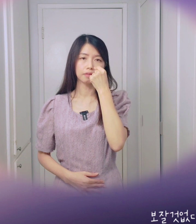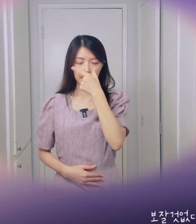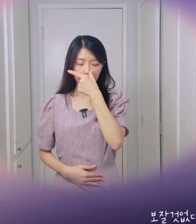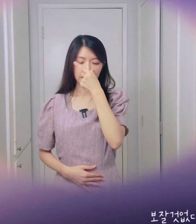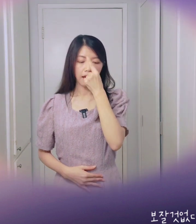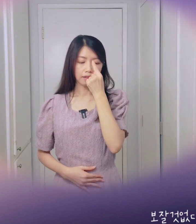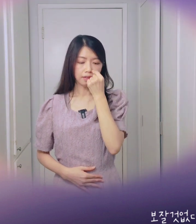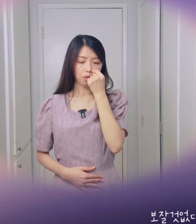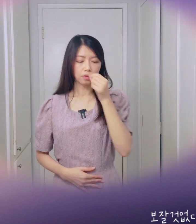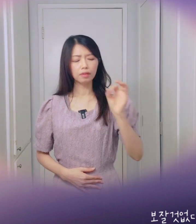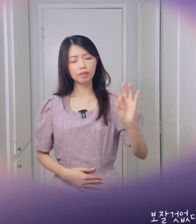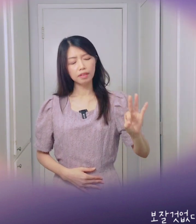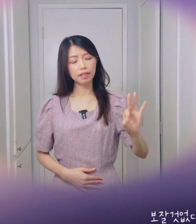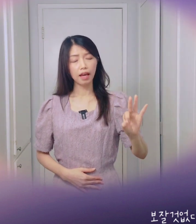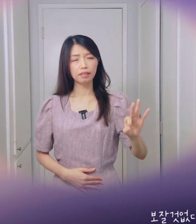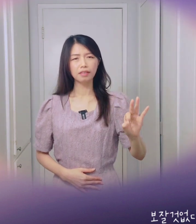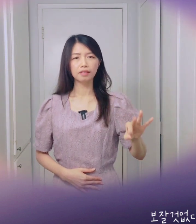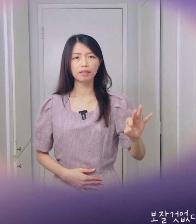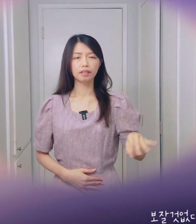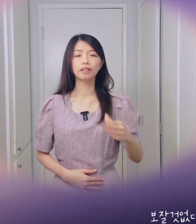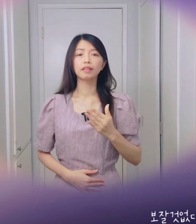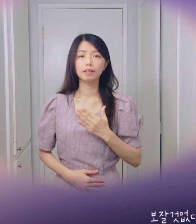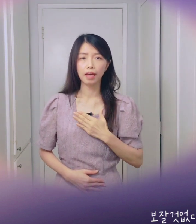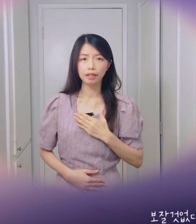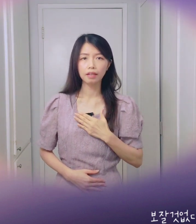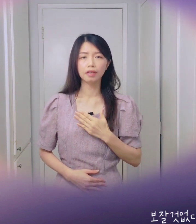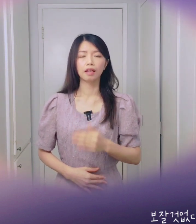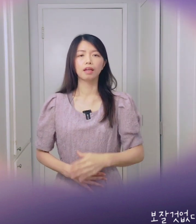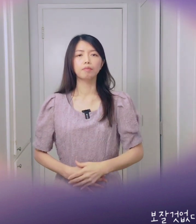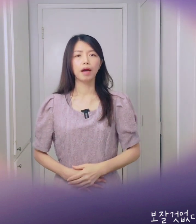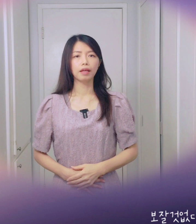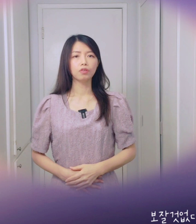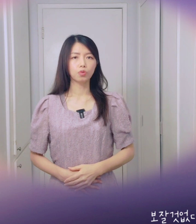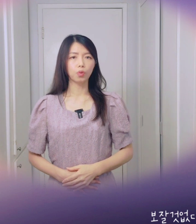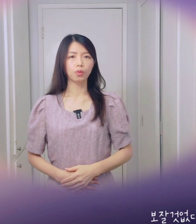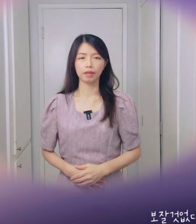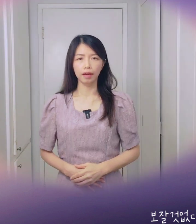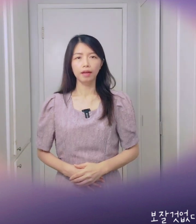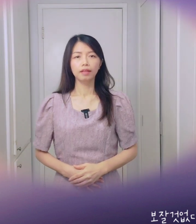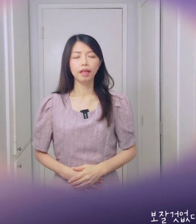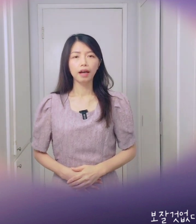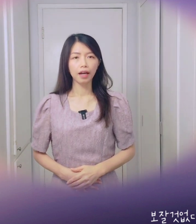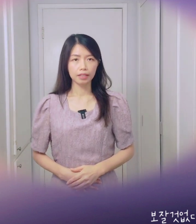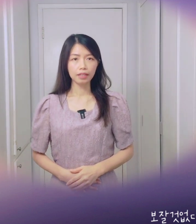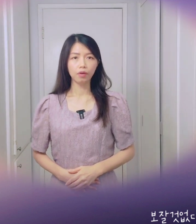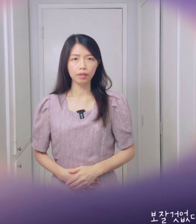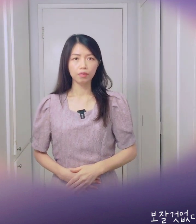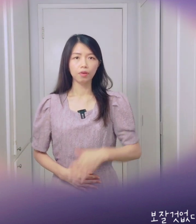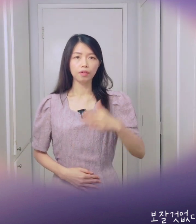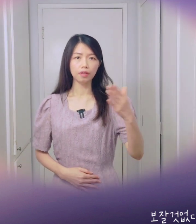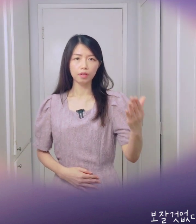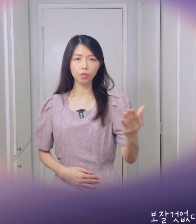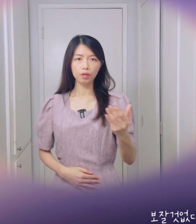부족하다. 이 작은 혹은 이 작은 나를 받아주오. 내가 가지다라고